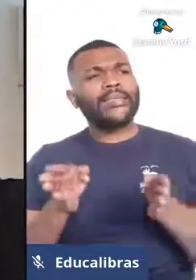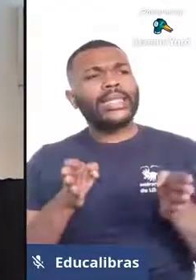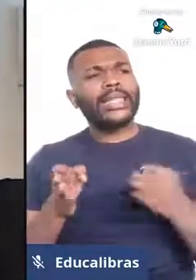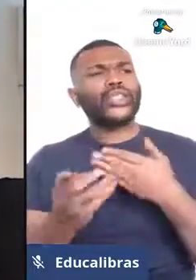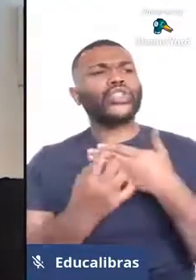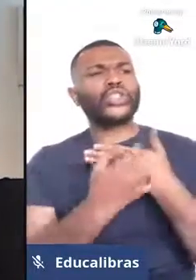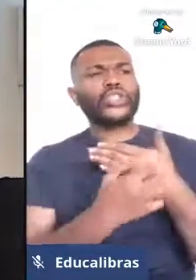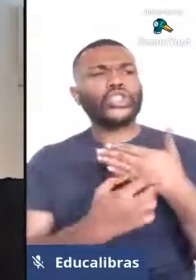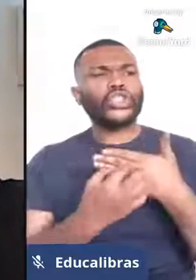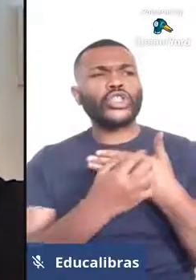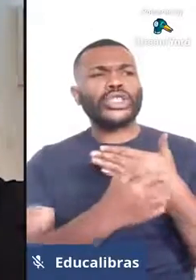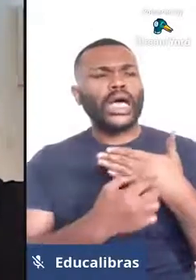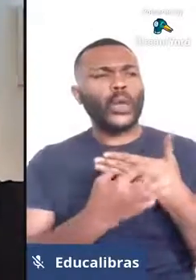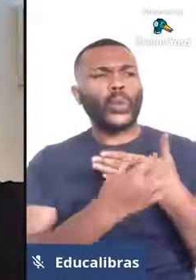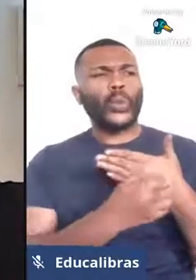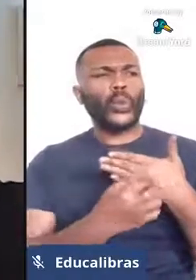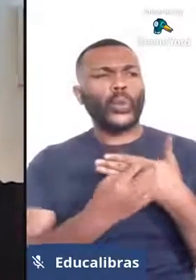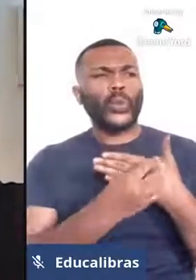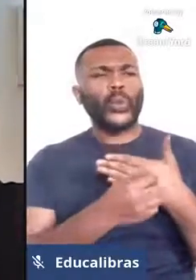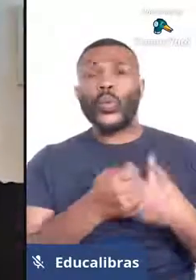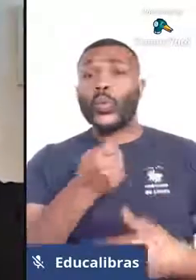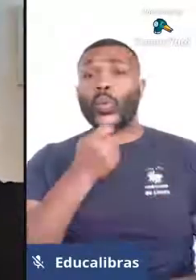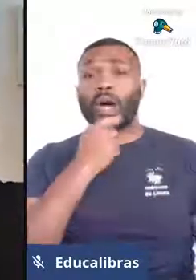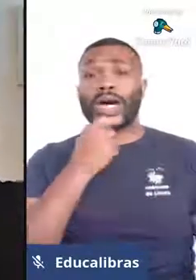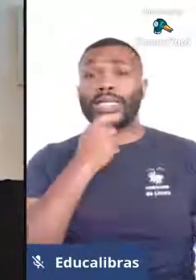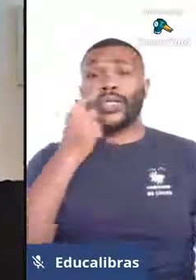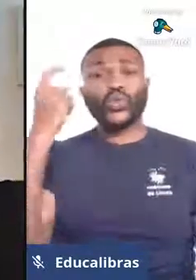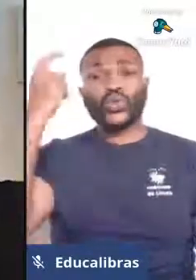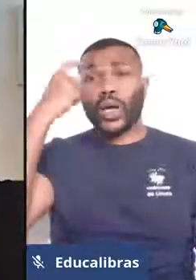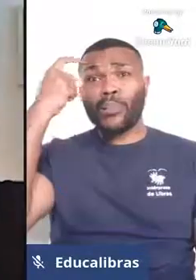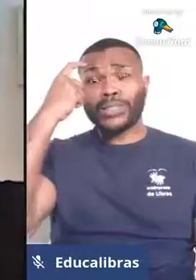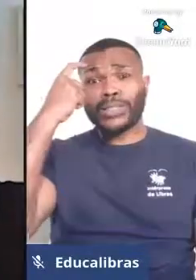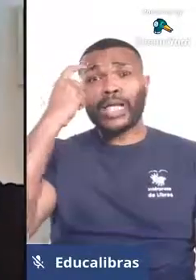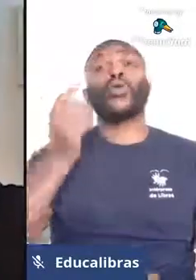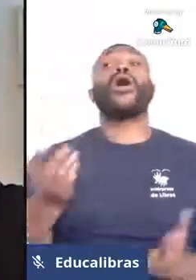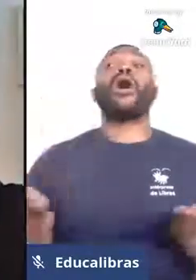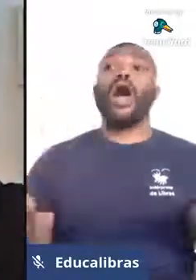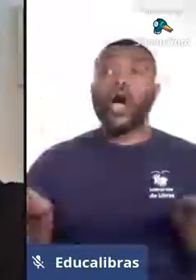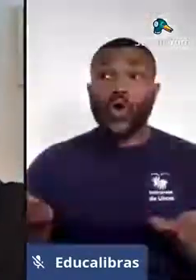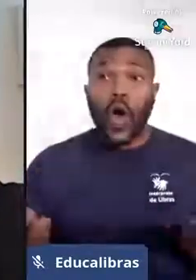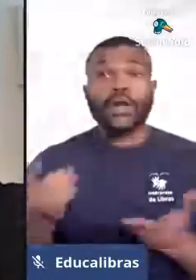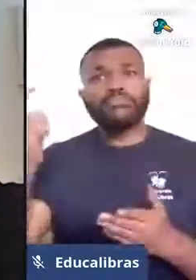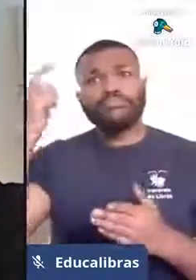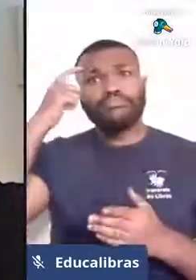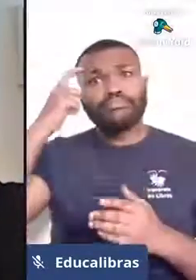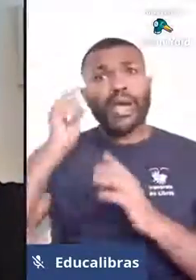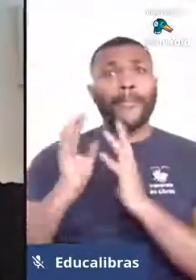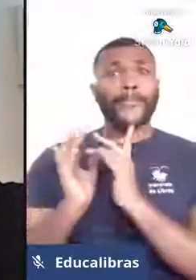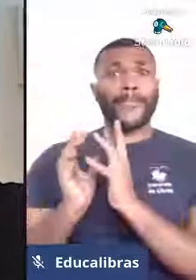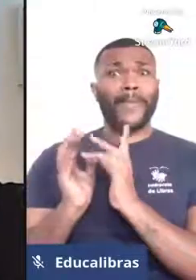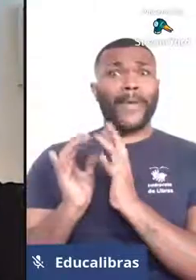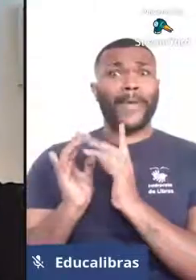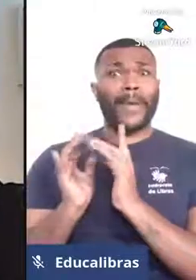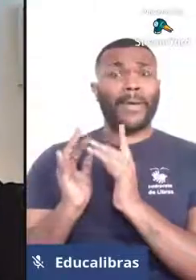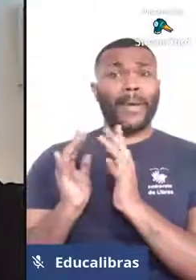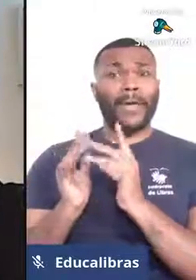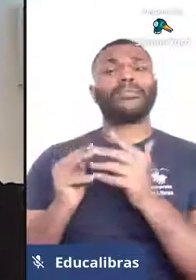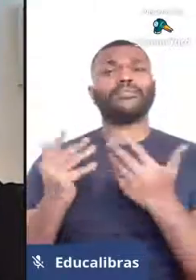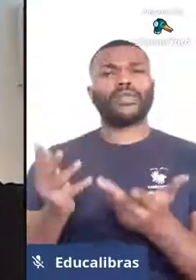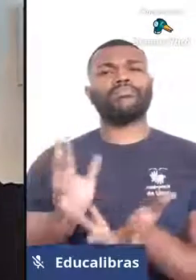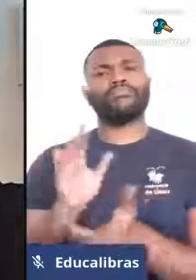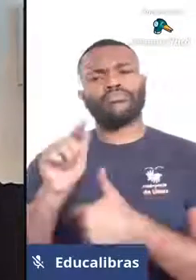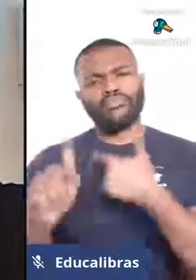não tinha sido pensado em toda a sua potência e agora está sendo pensado. Então, É um trabalho de equipe,